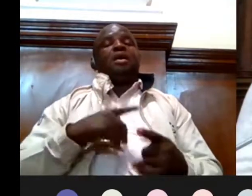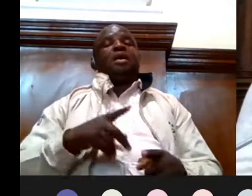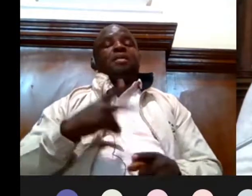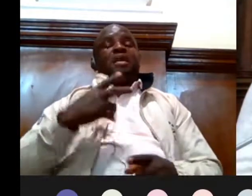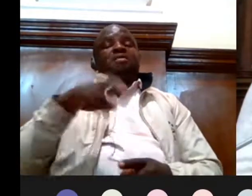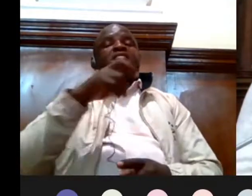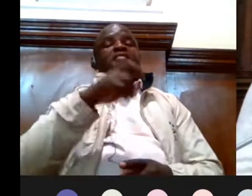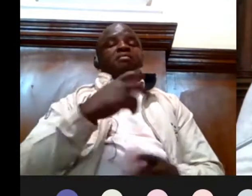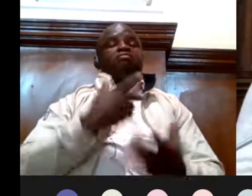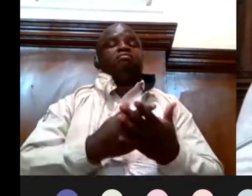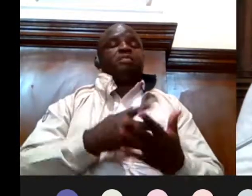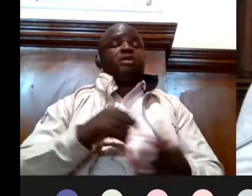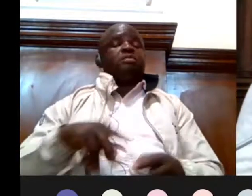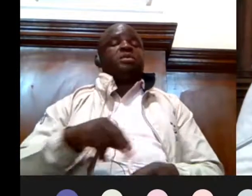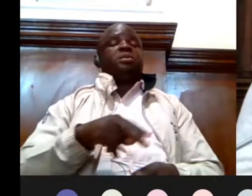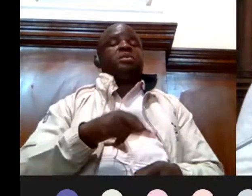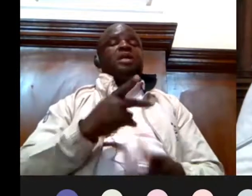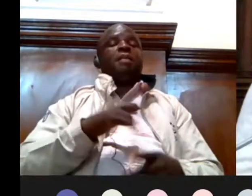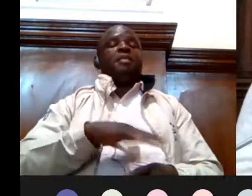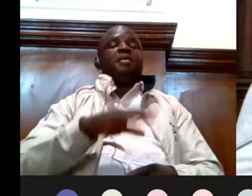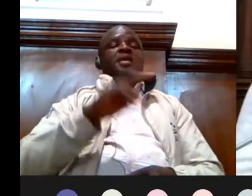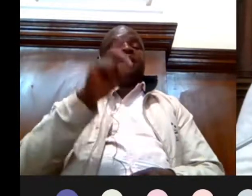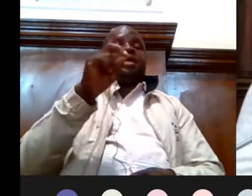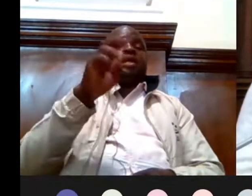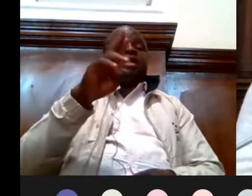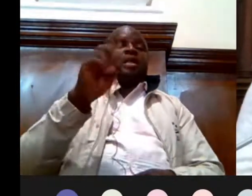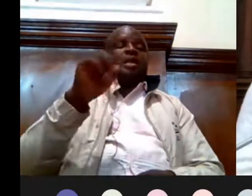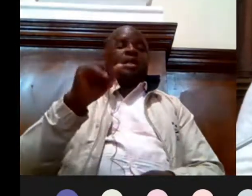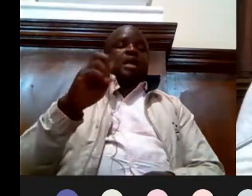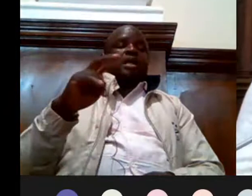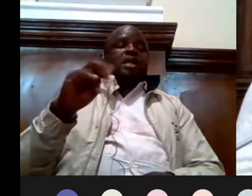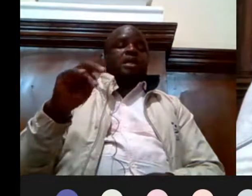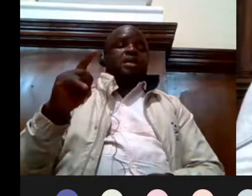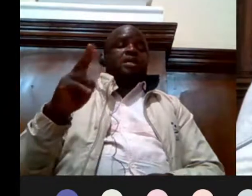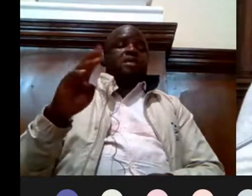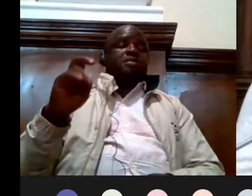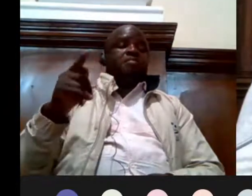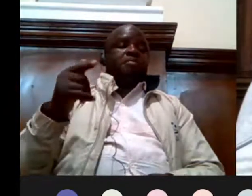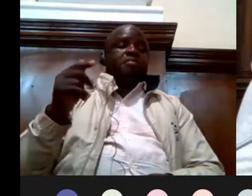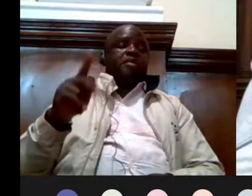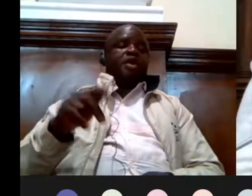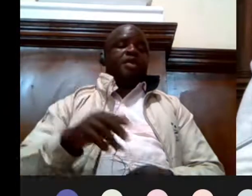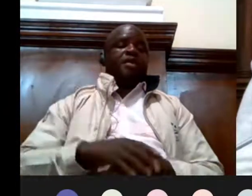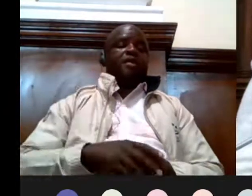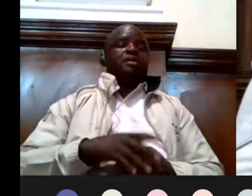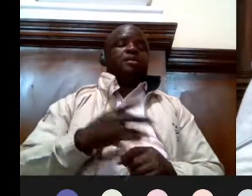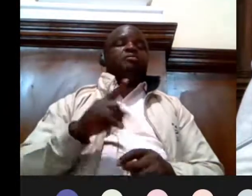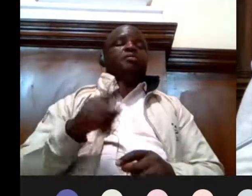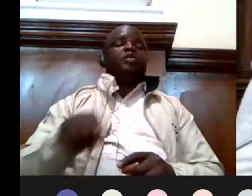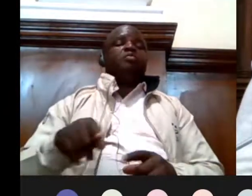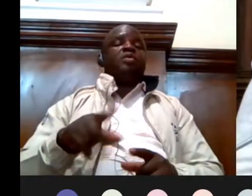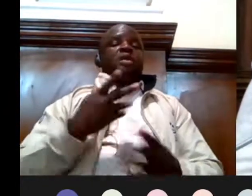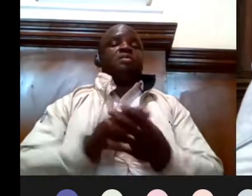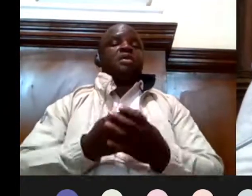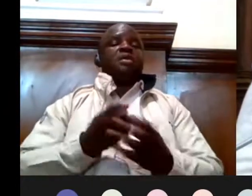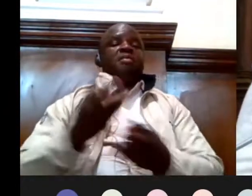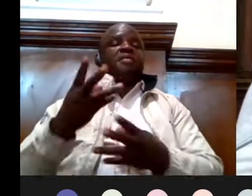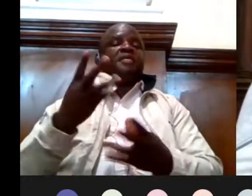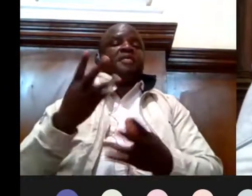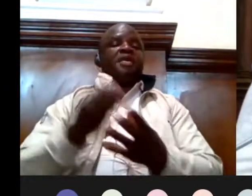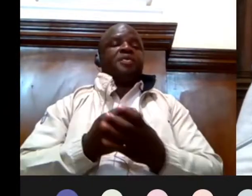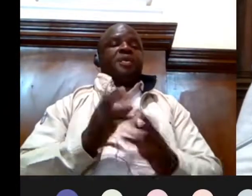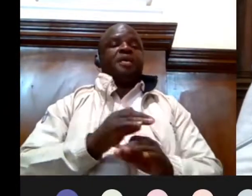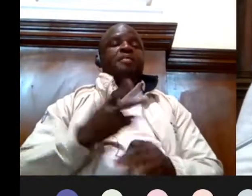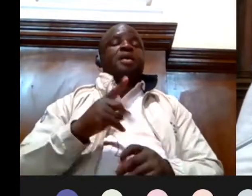gee en weer onder Britse beheer te wees. Vandag is ons trots op hulle. Vandag is haar vroue wat enkelouers is, wat